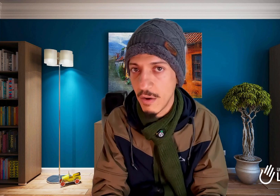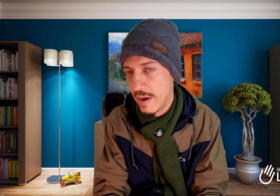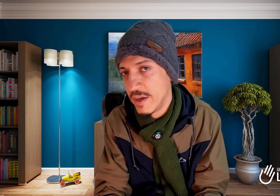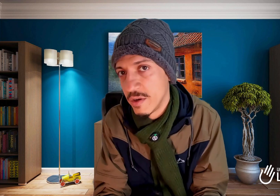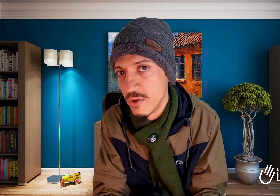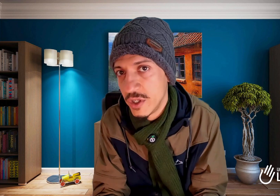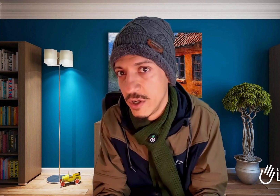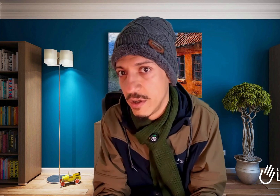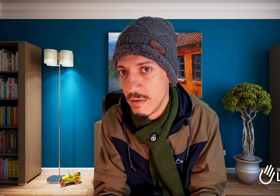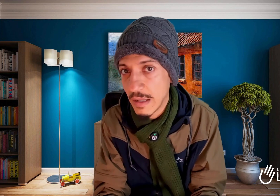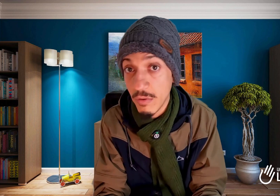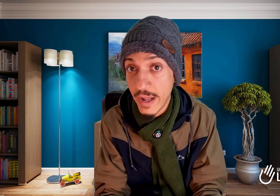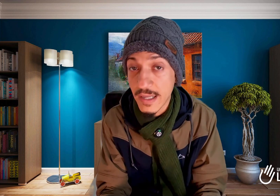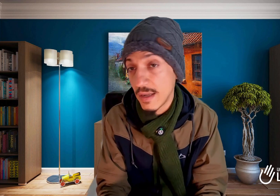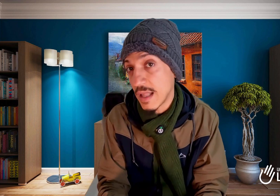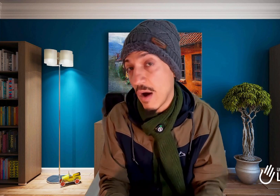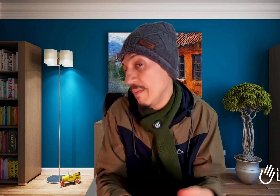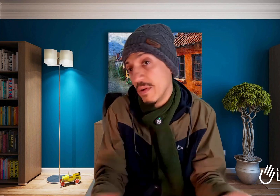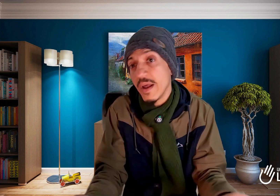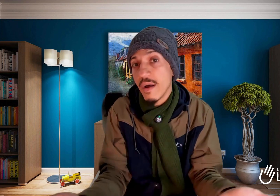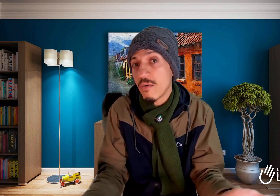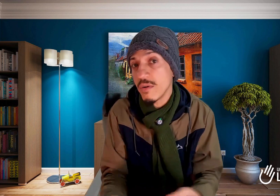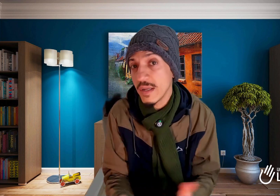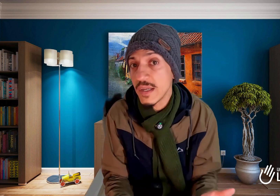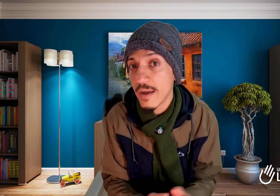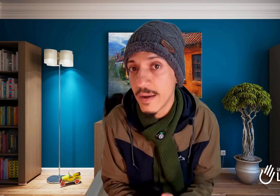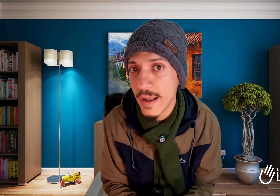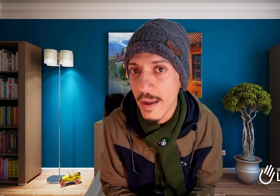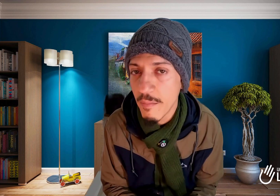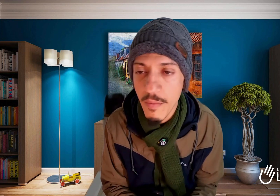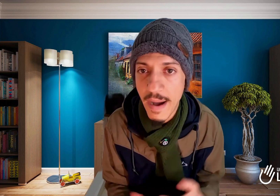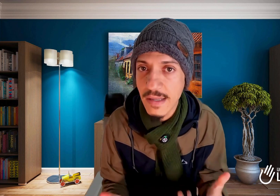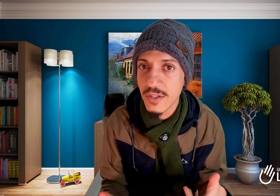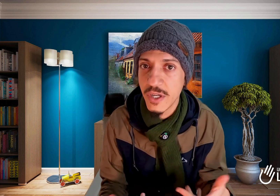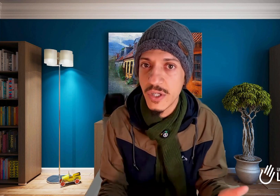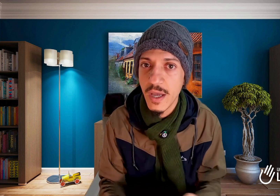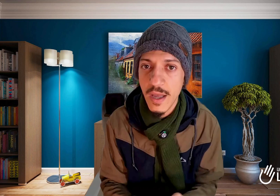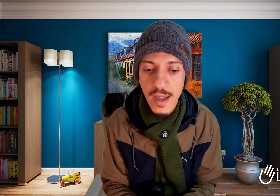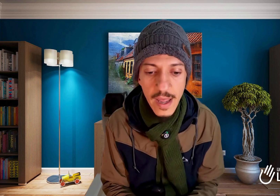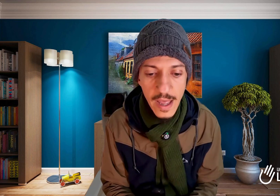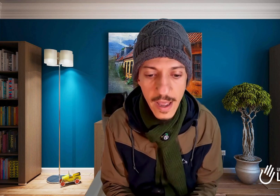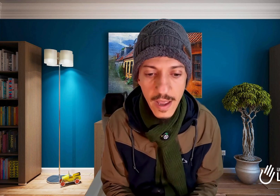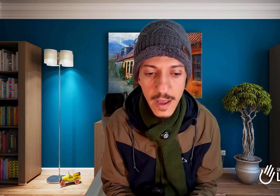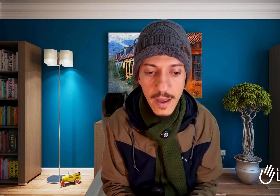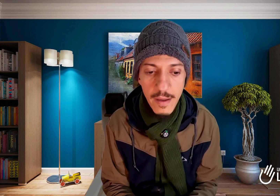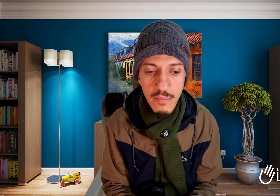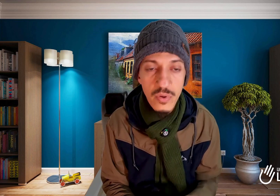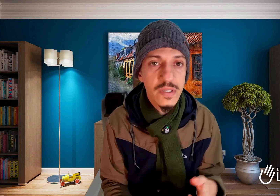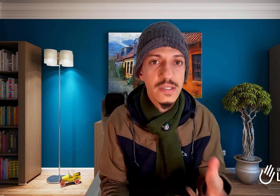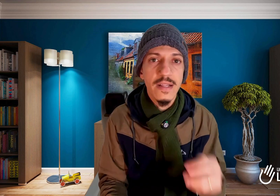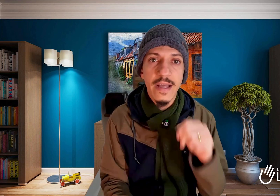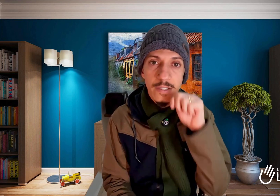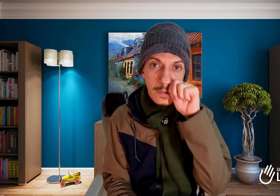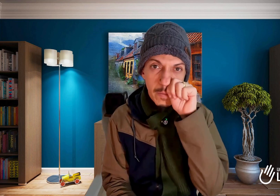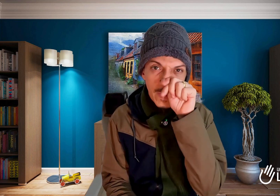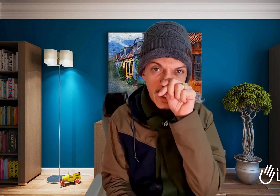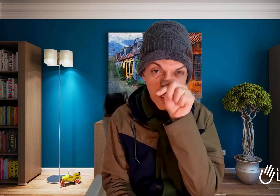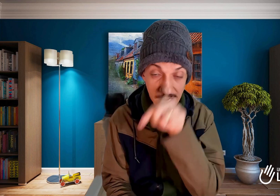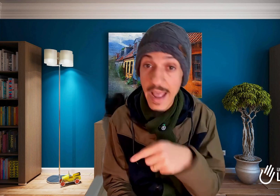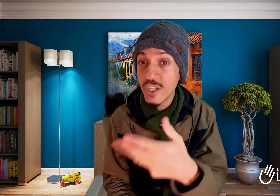região de natureza e tal, e poderia acontecer, né? Por mais que a gente busque estratégias de se proteger disso. Aí a gente